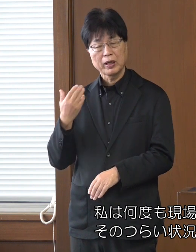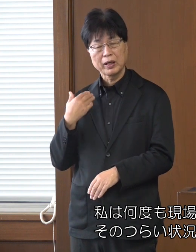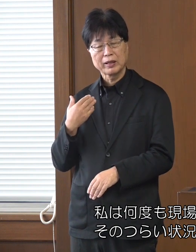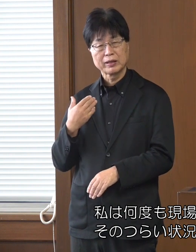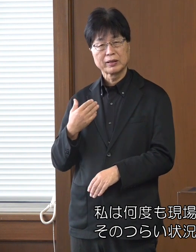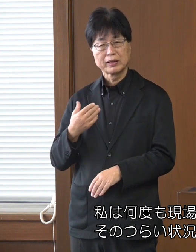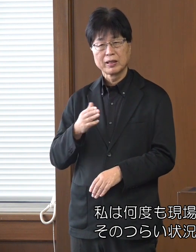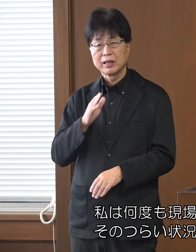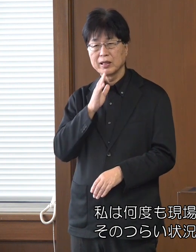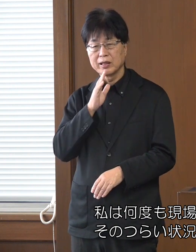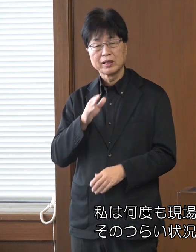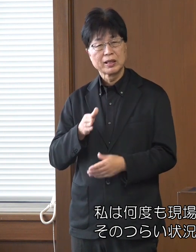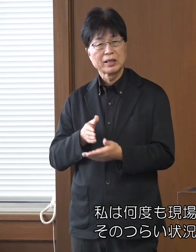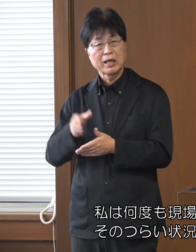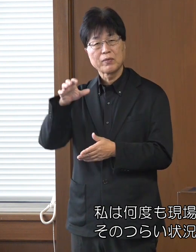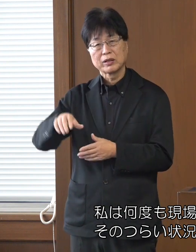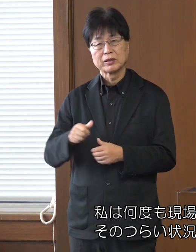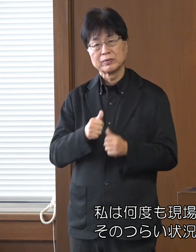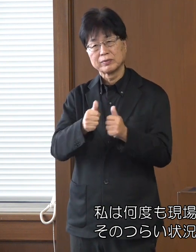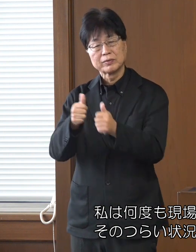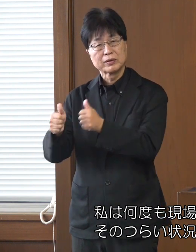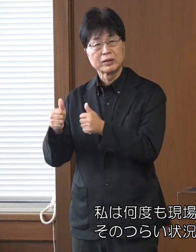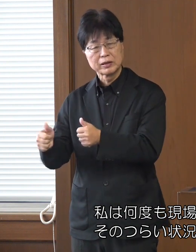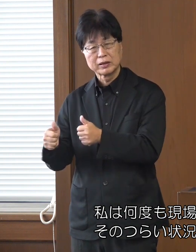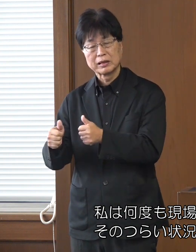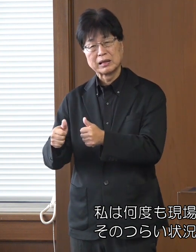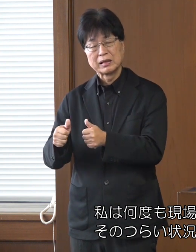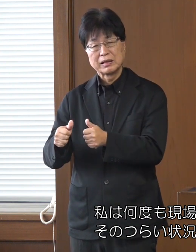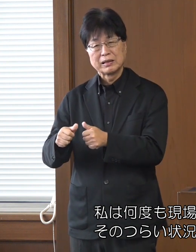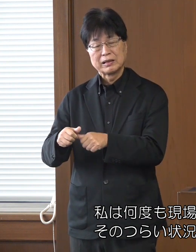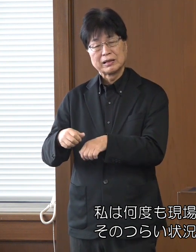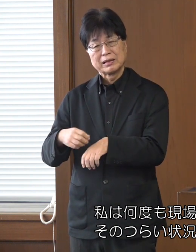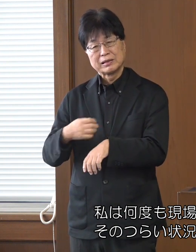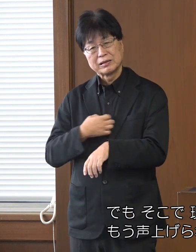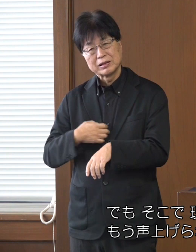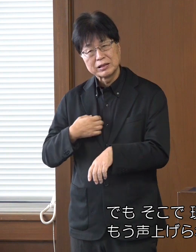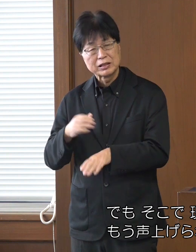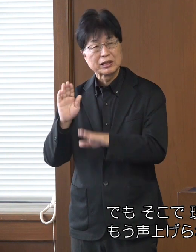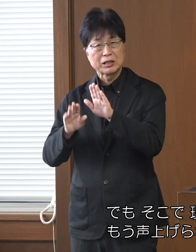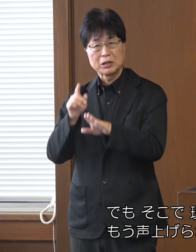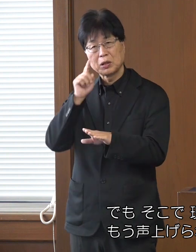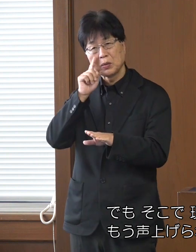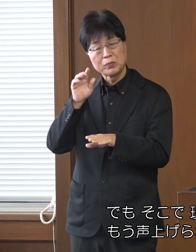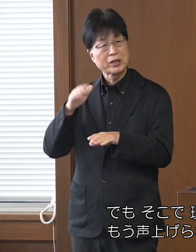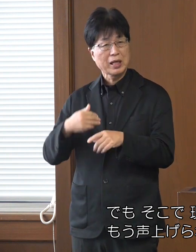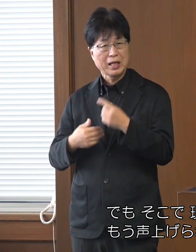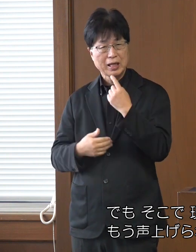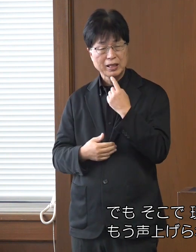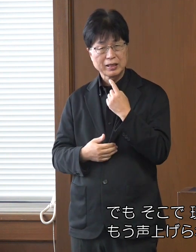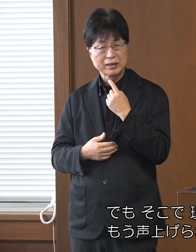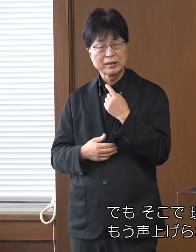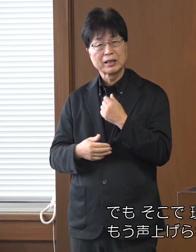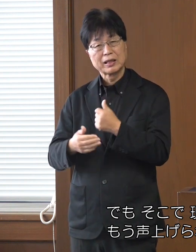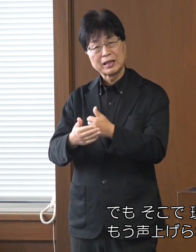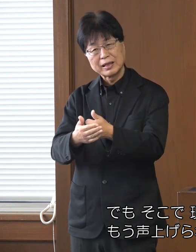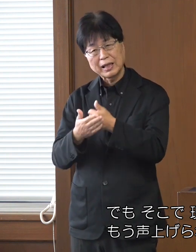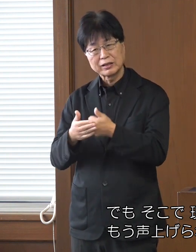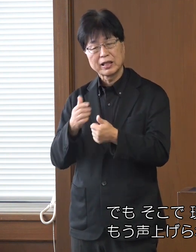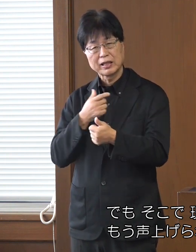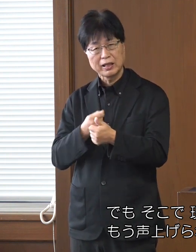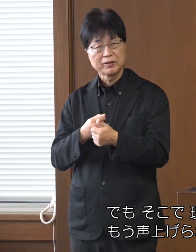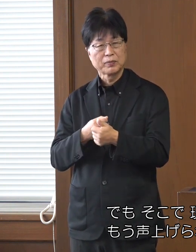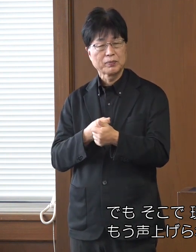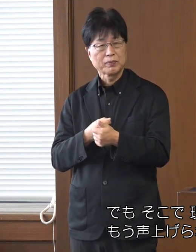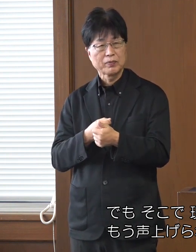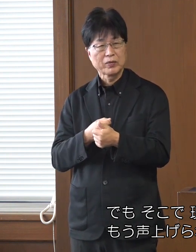ってその辛い状況を見てきているので、でも助けたい。でもそこで現場でね、亡くな